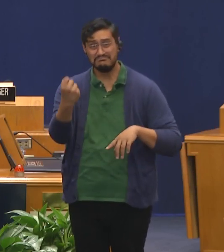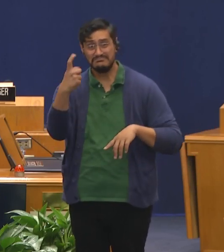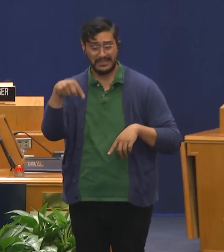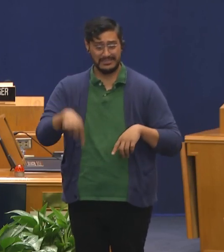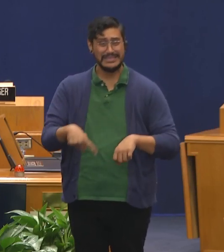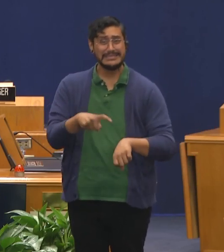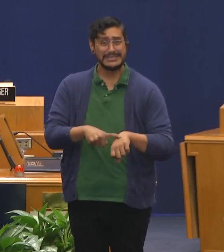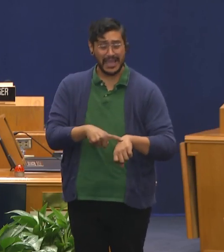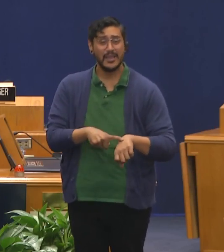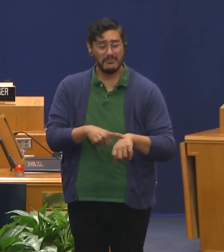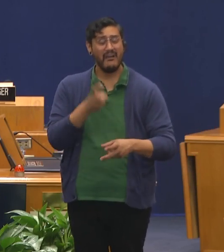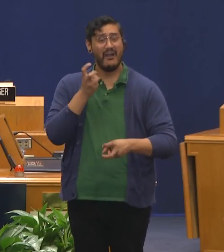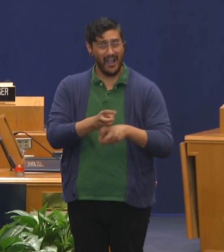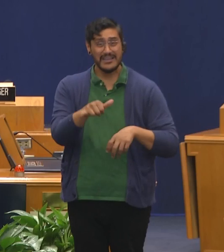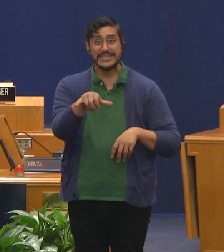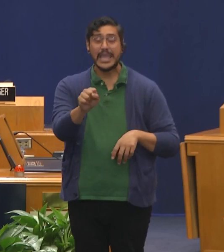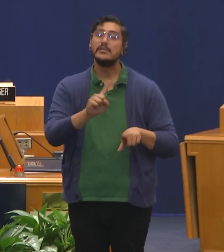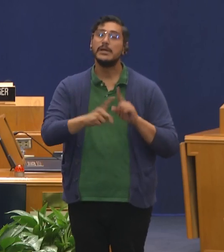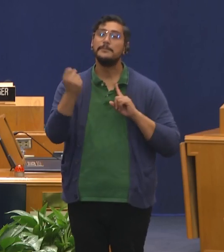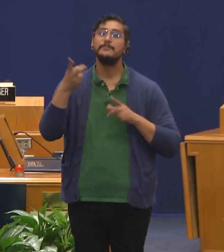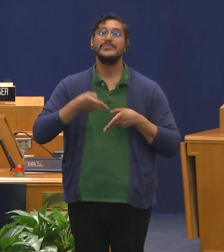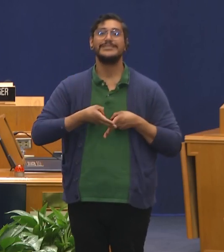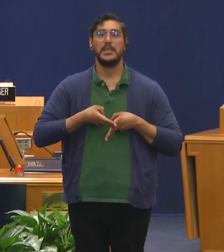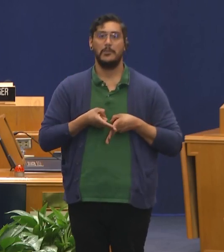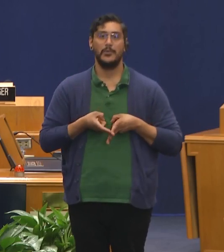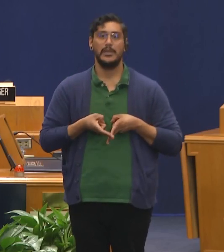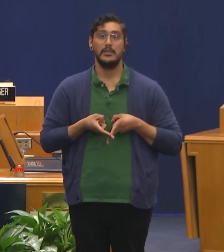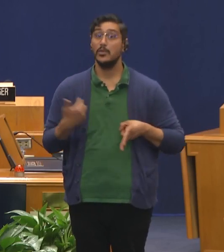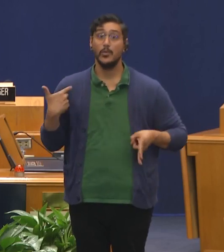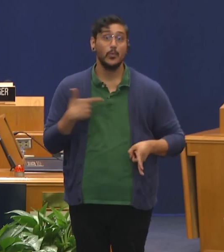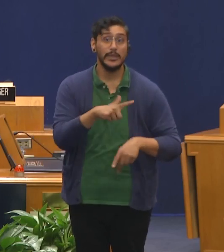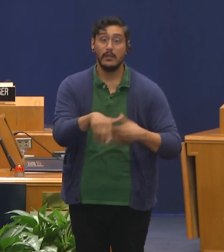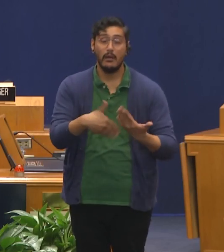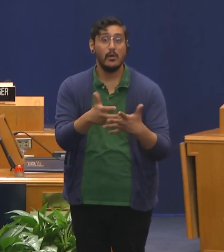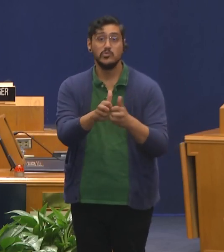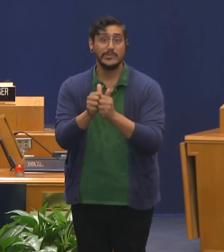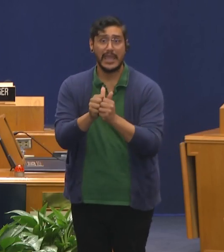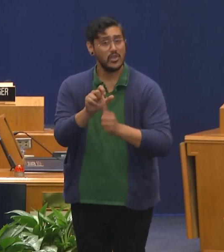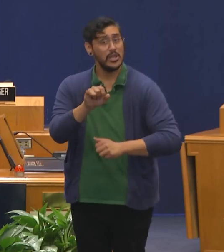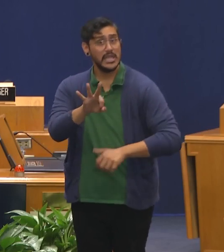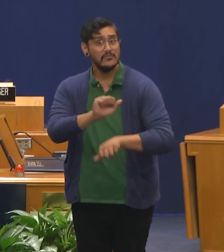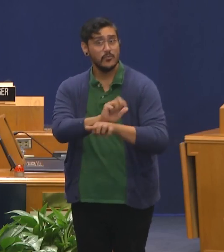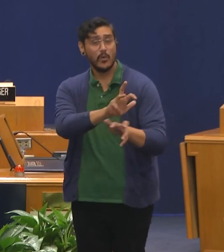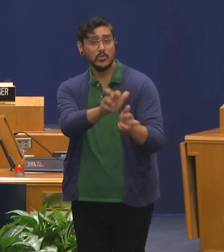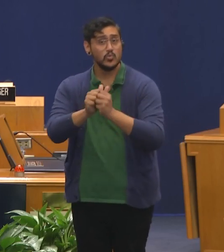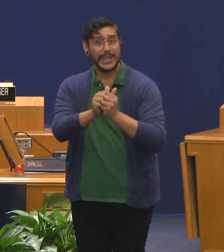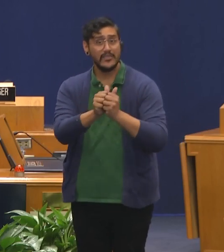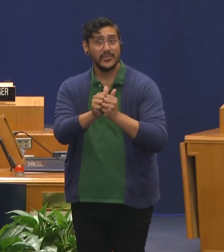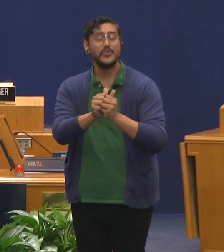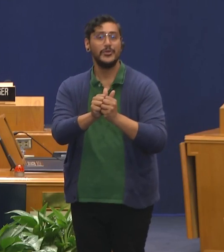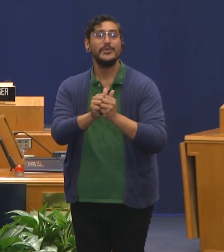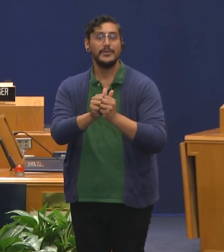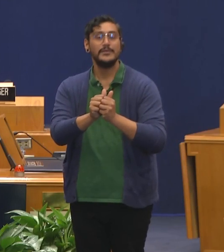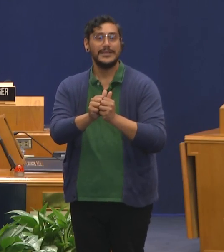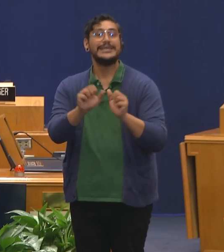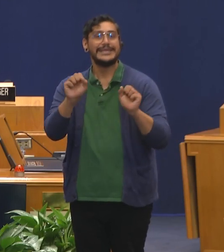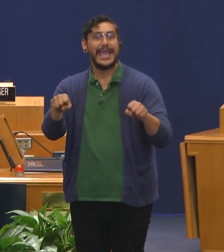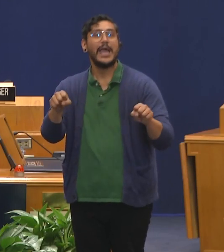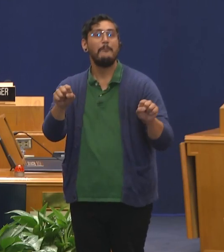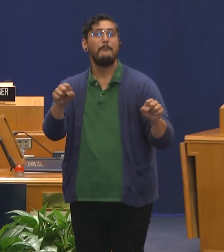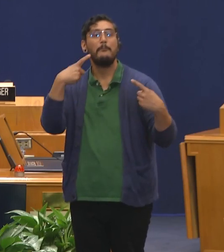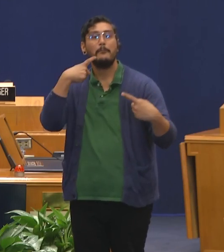a la vez son temporales. Estamos juntos en estos y al trabajar juntos estamos haciendo posible llegar al otro lado